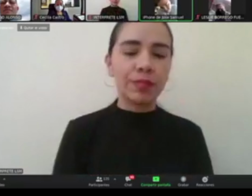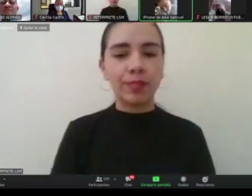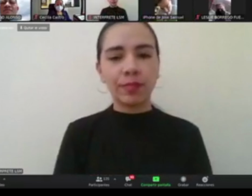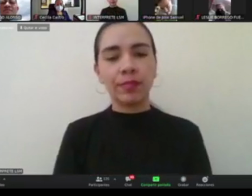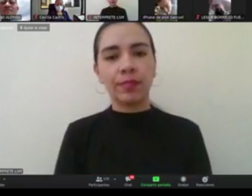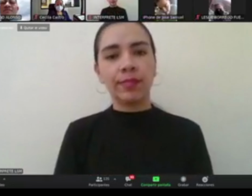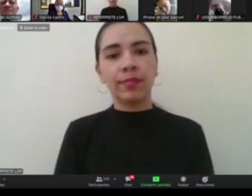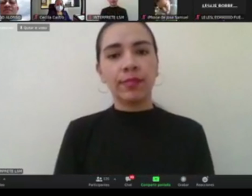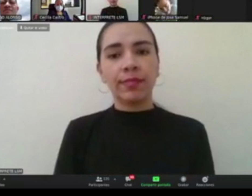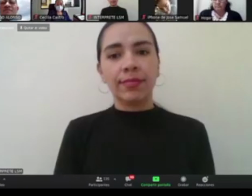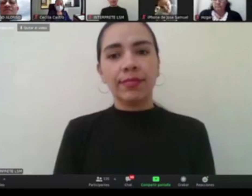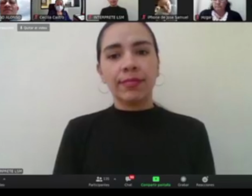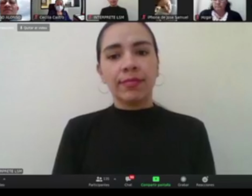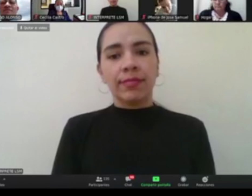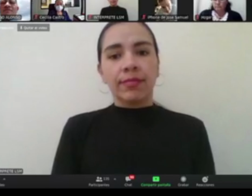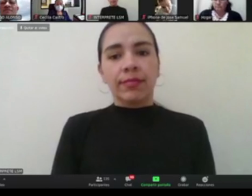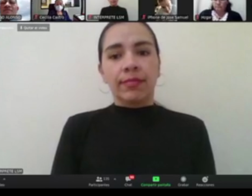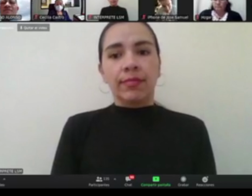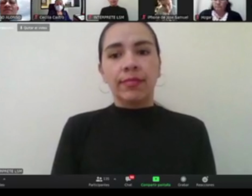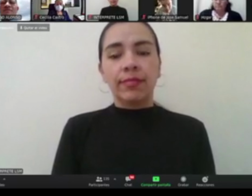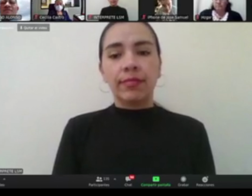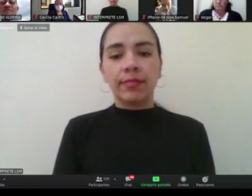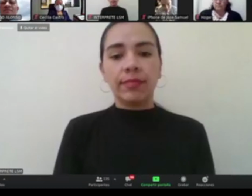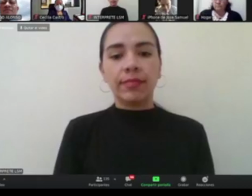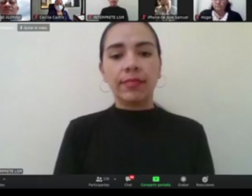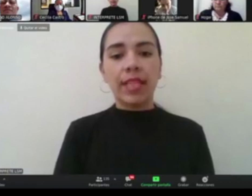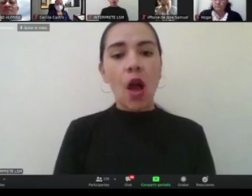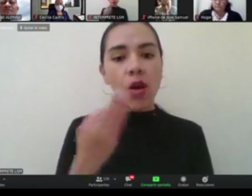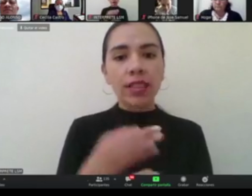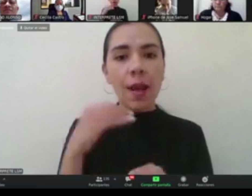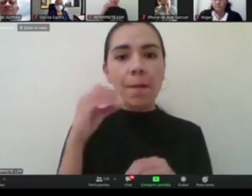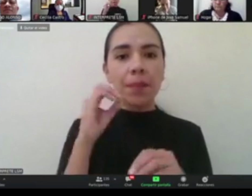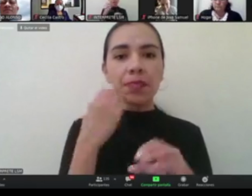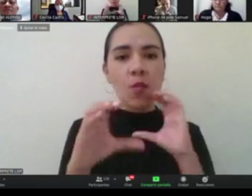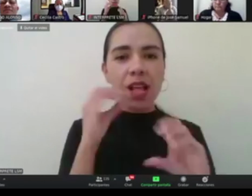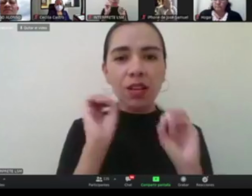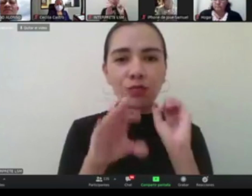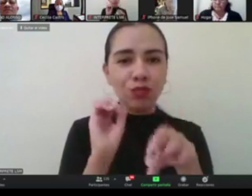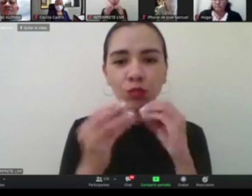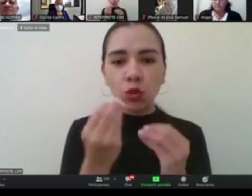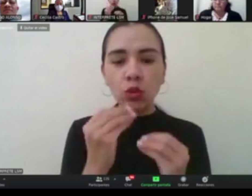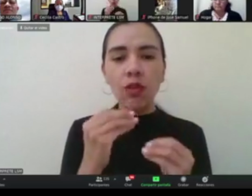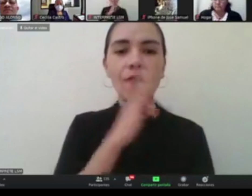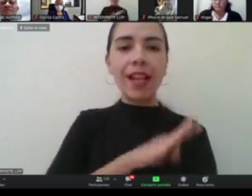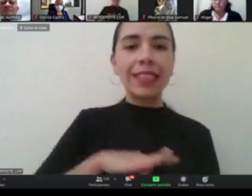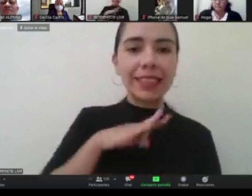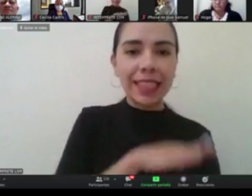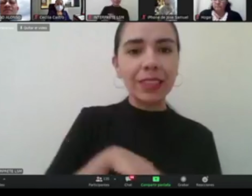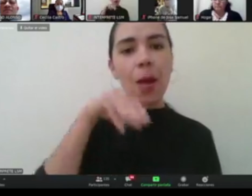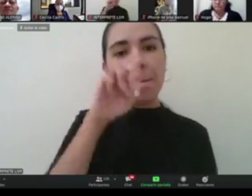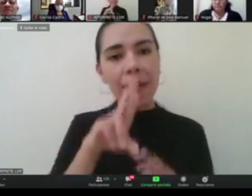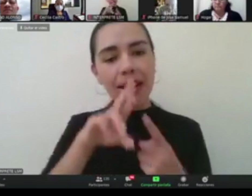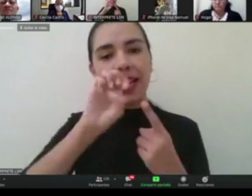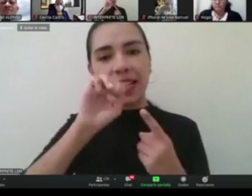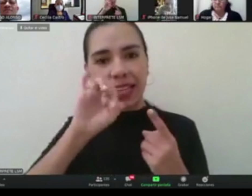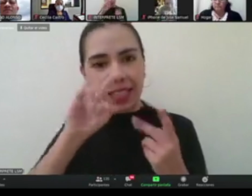Pues, digo, están llegando felicitaciones tanto para Mar, Eneida,